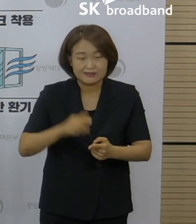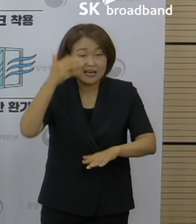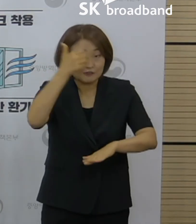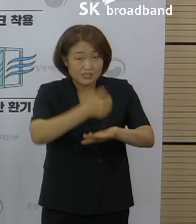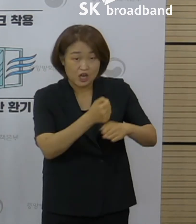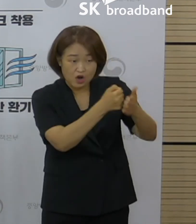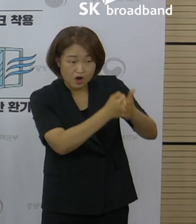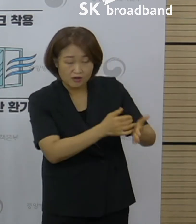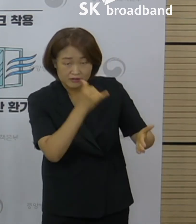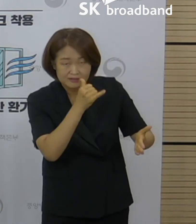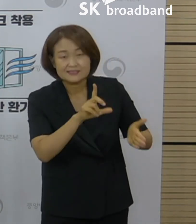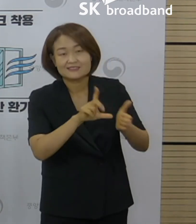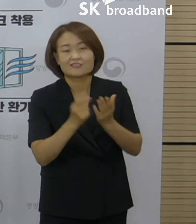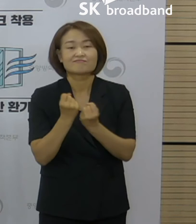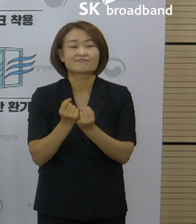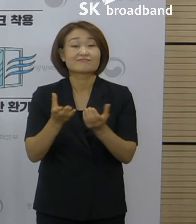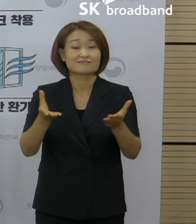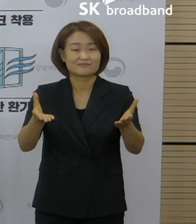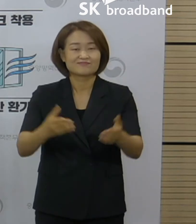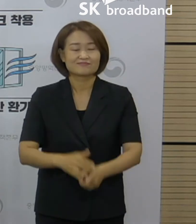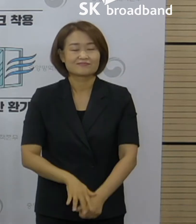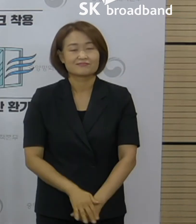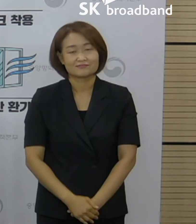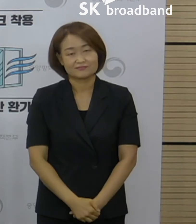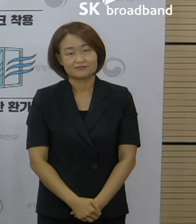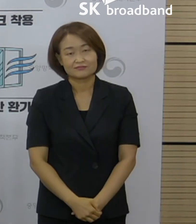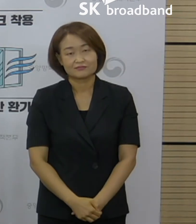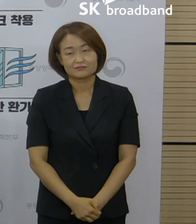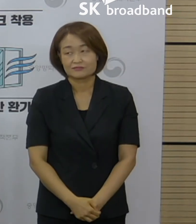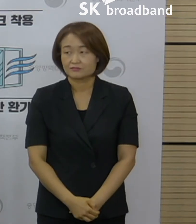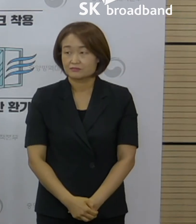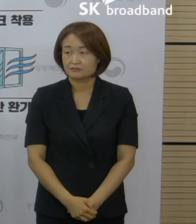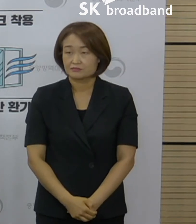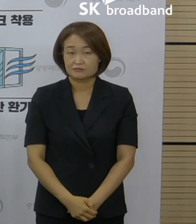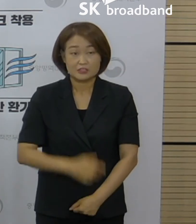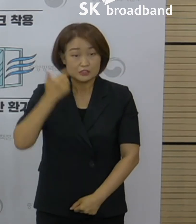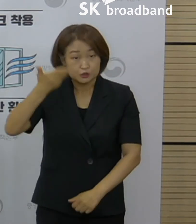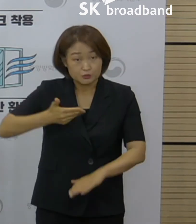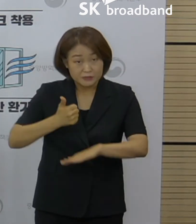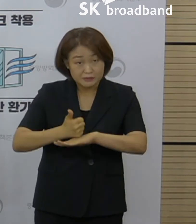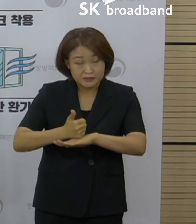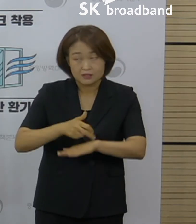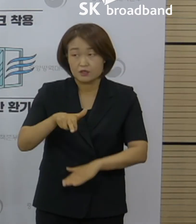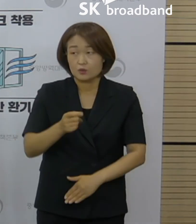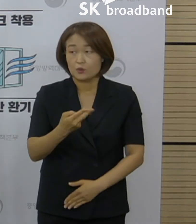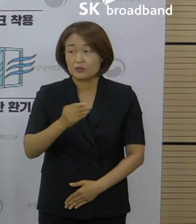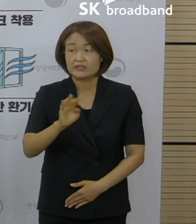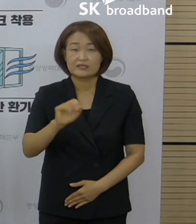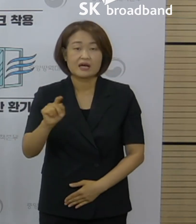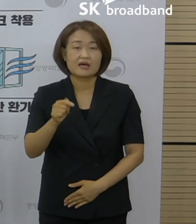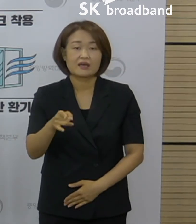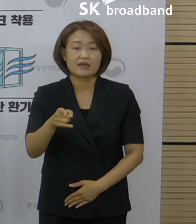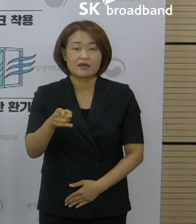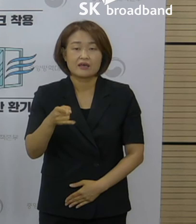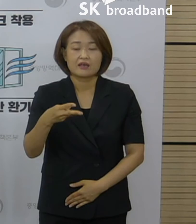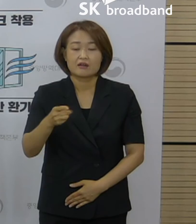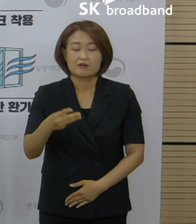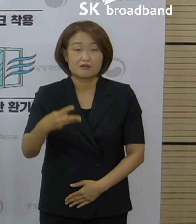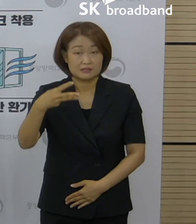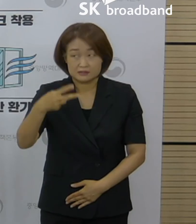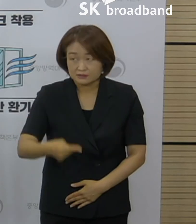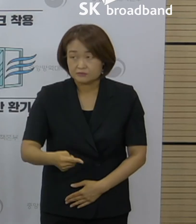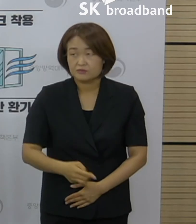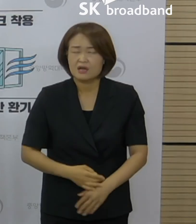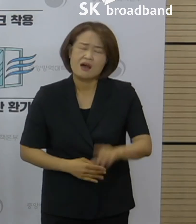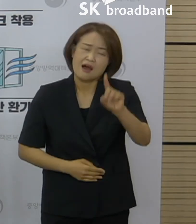대로 안내를 해드리도록 하겠습니다. 네, 마지막 질문입니다. 코리아 헤럴드 김아린 기자님, 한 번